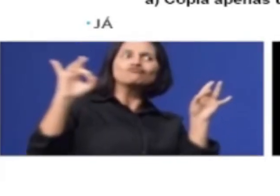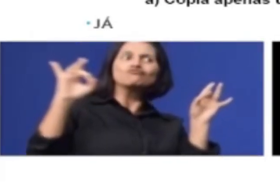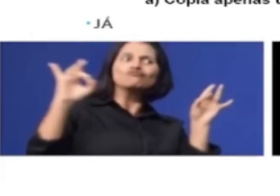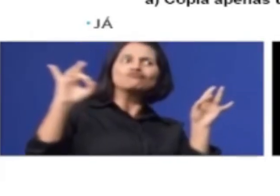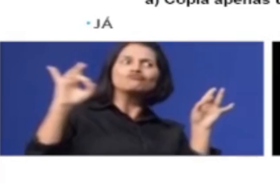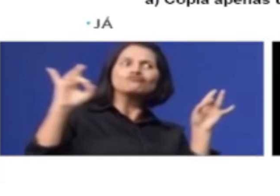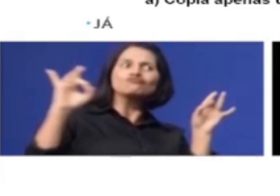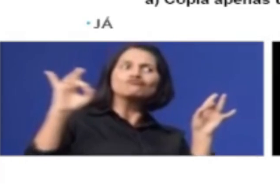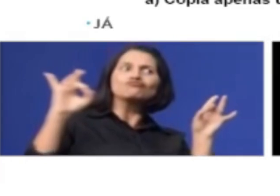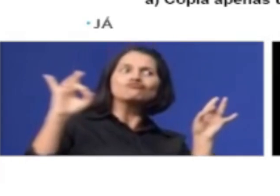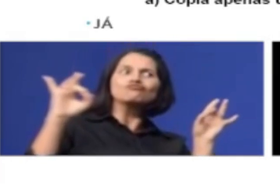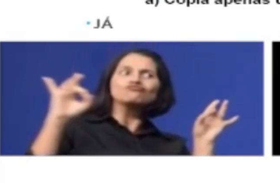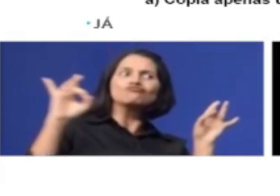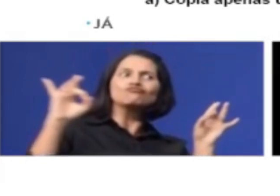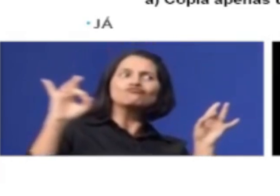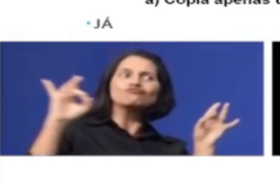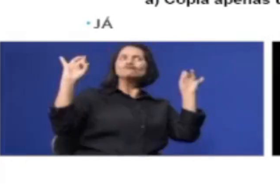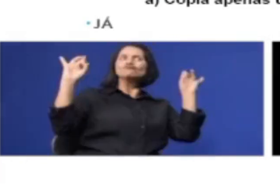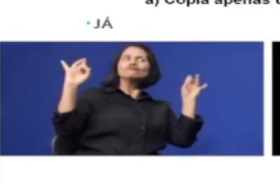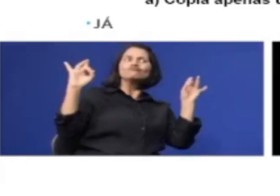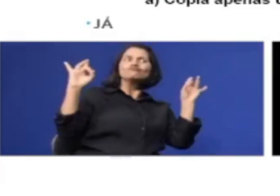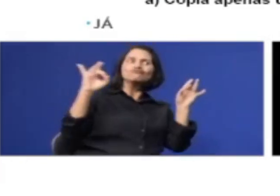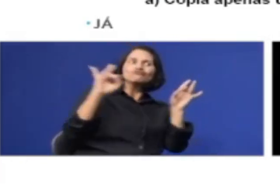Aqui tem outra participante.